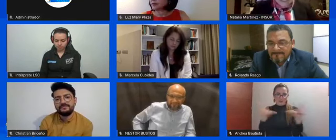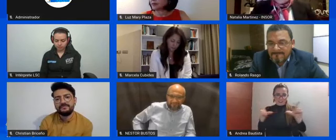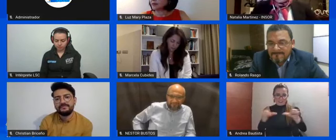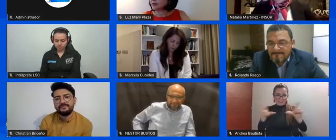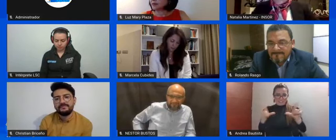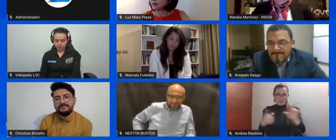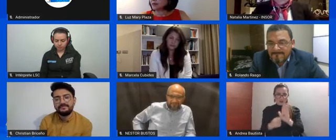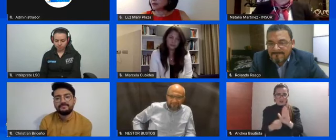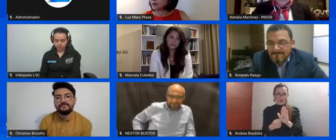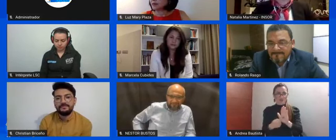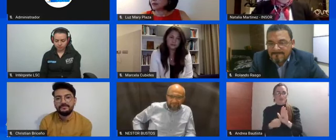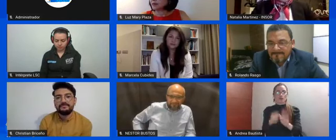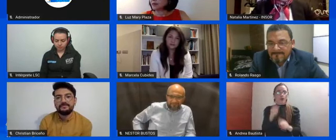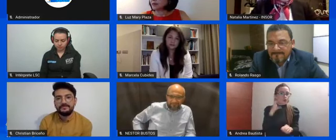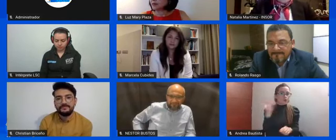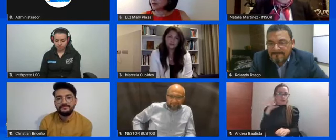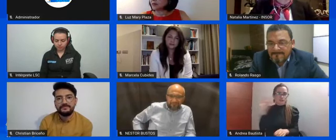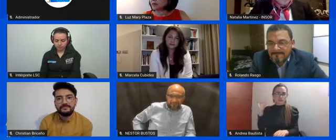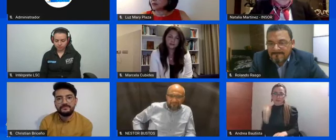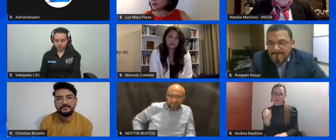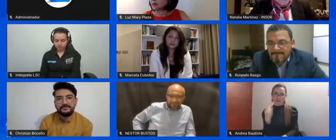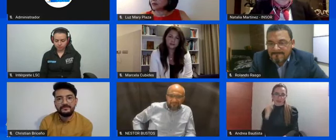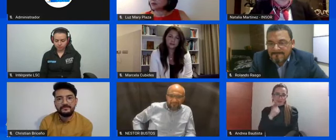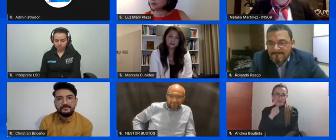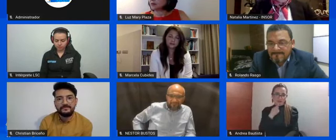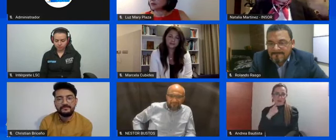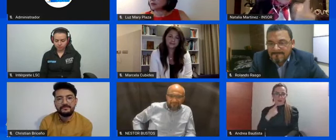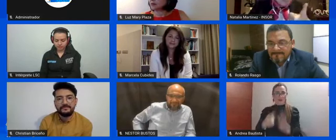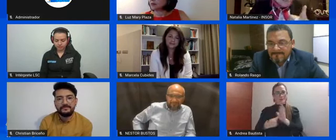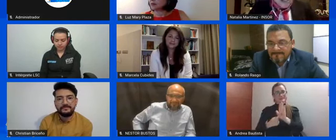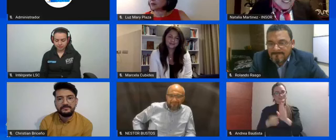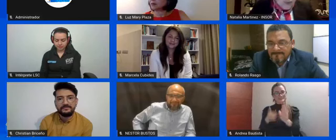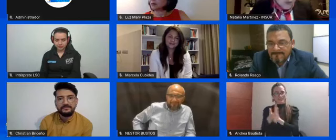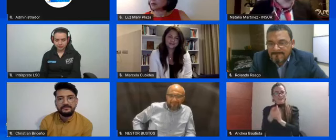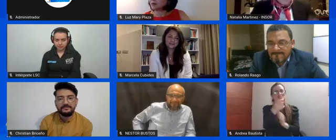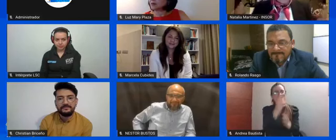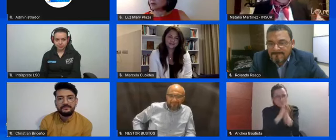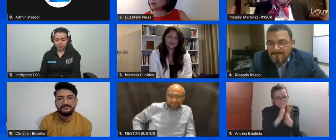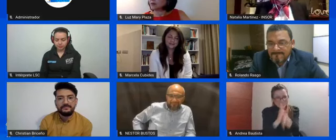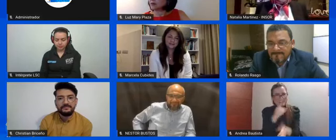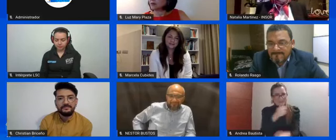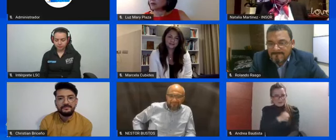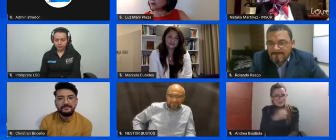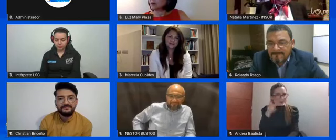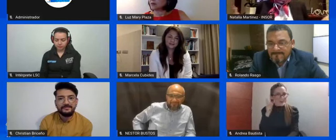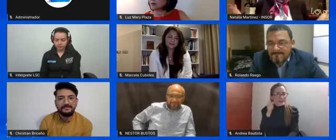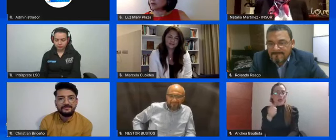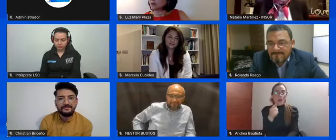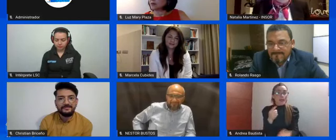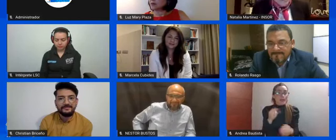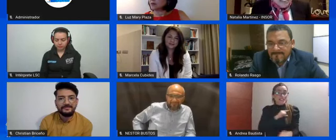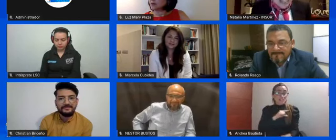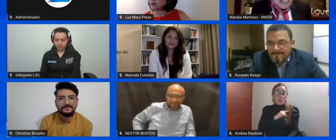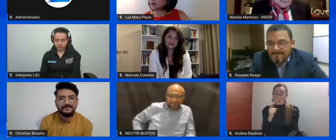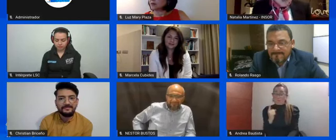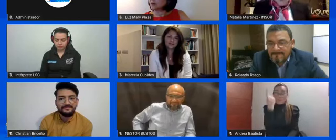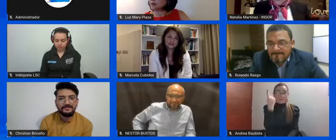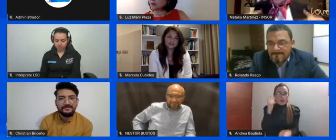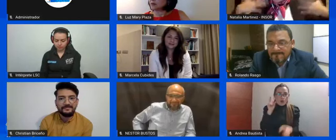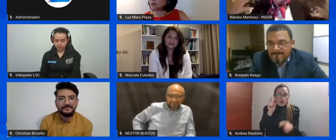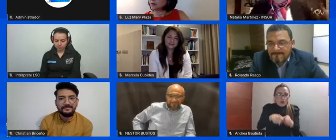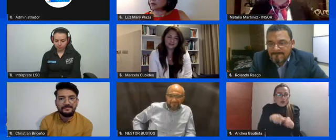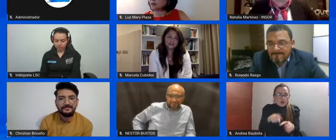está en el canal 13. Cuéntanos un poco de ti. ¿Cómo llegaste al instituto? ¿Cómo fue tu primera llegada al instituto? ¿Por qué llegaste al